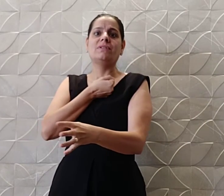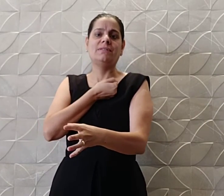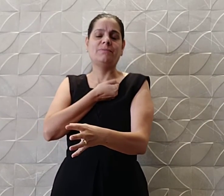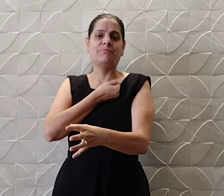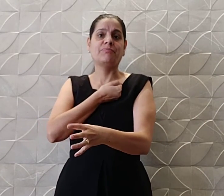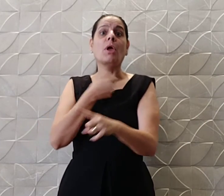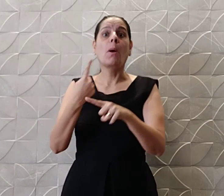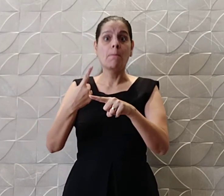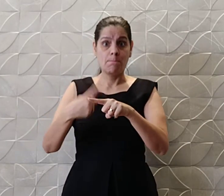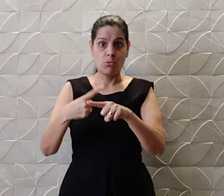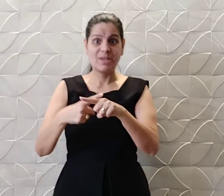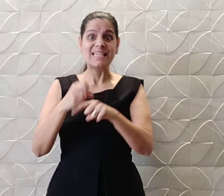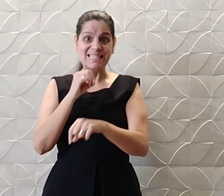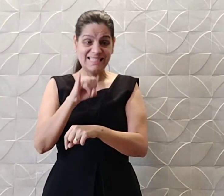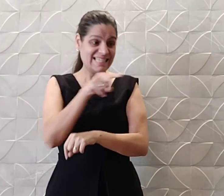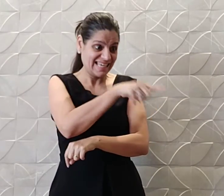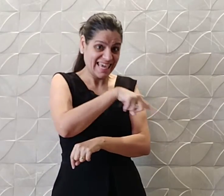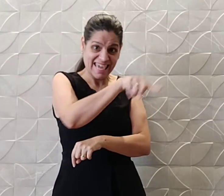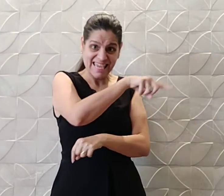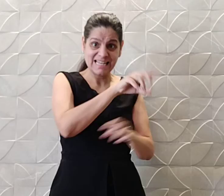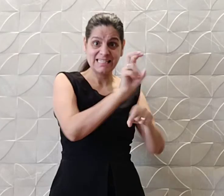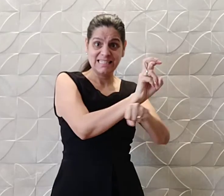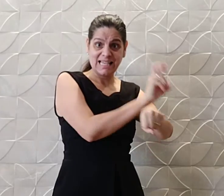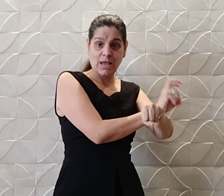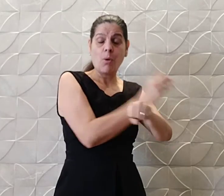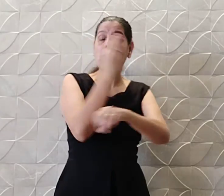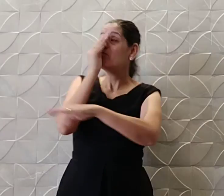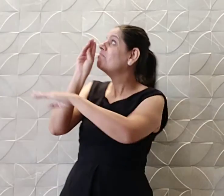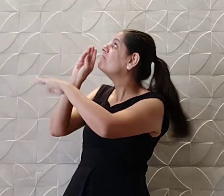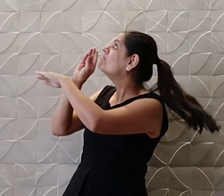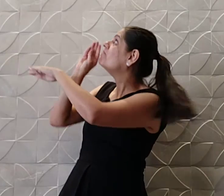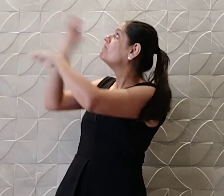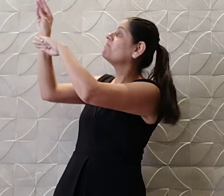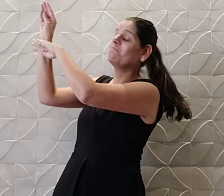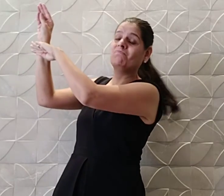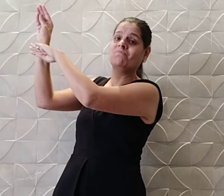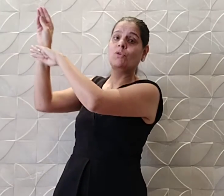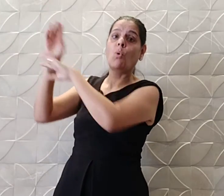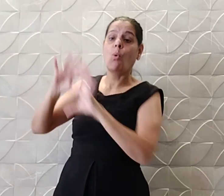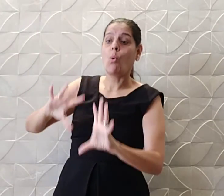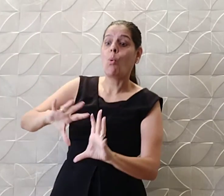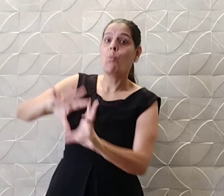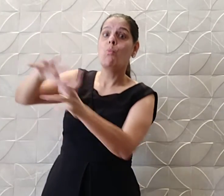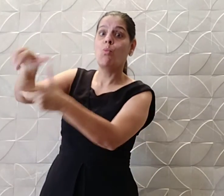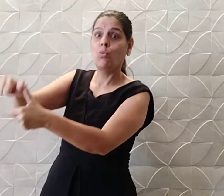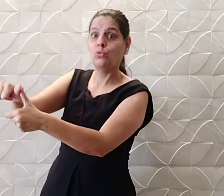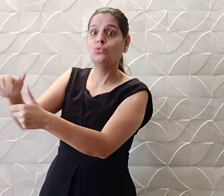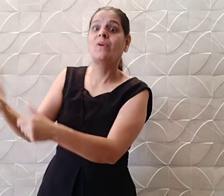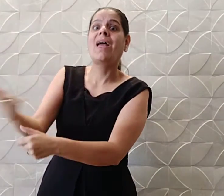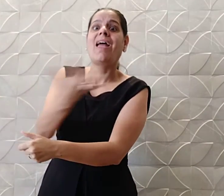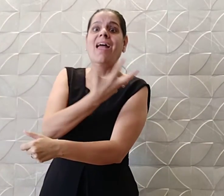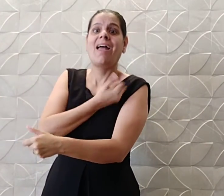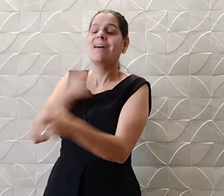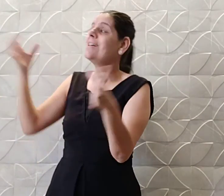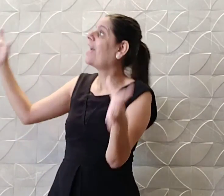Pois, se a rejeição deles possibilitou que o resto do mundo se reconciliasse com Deus,